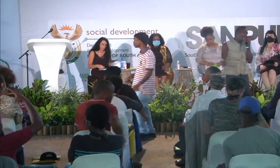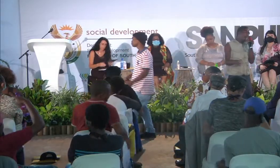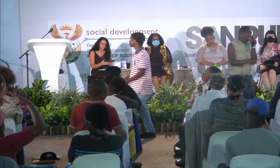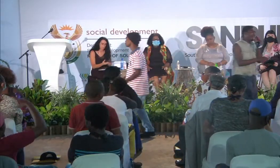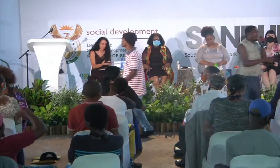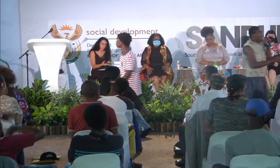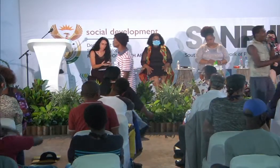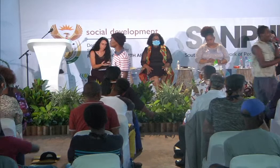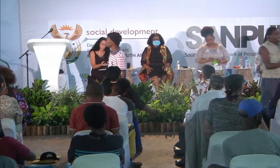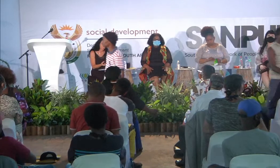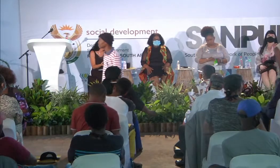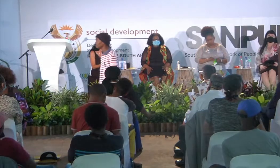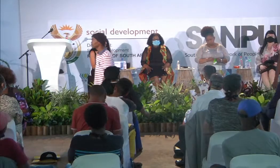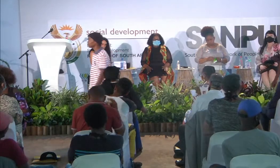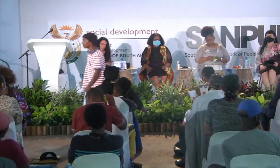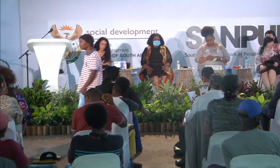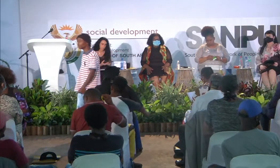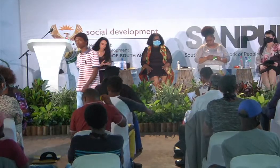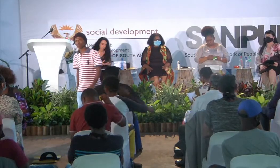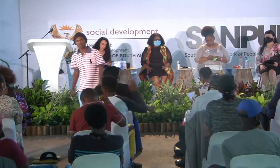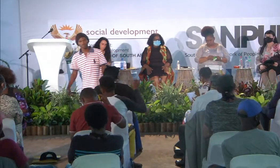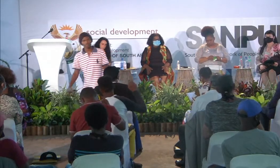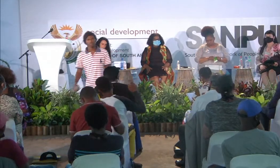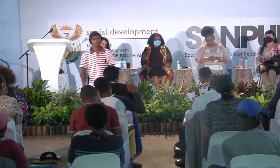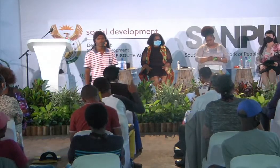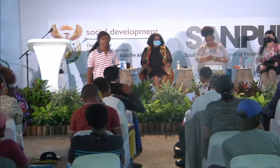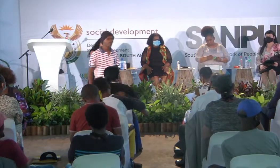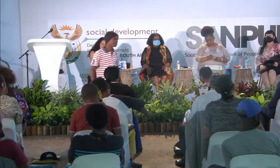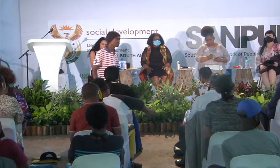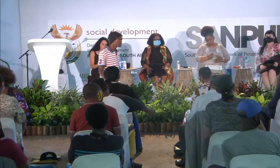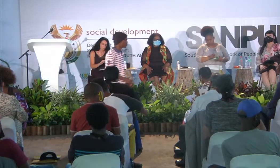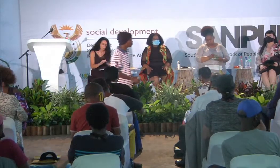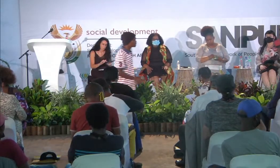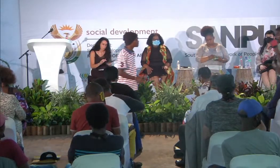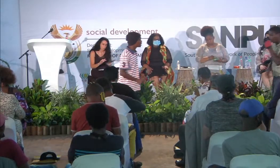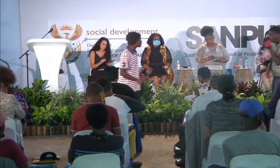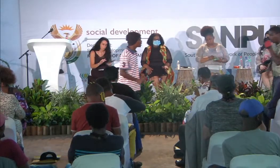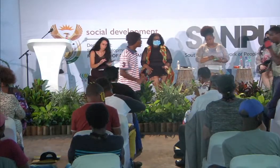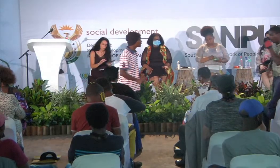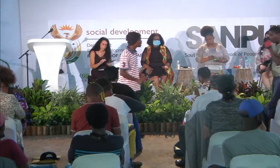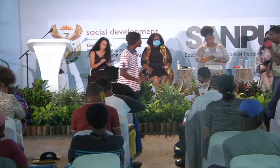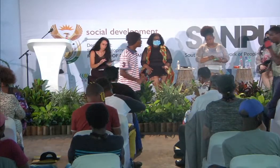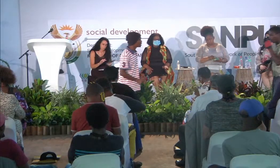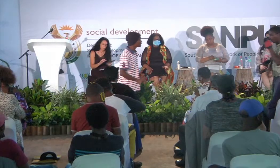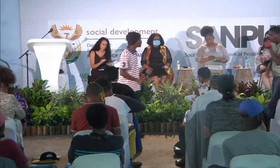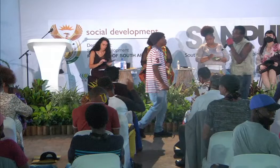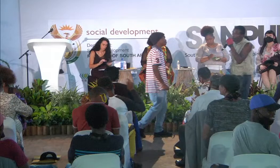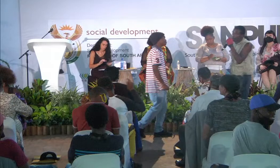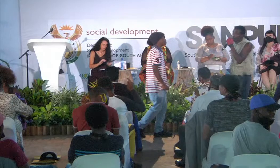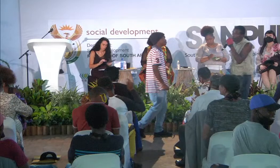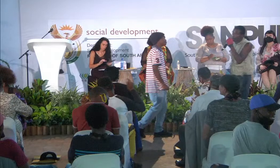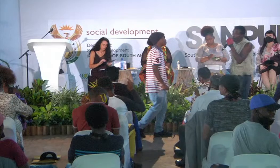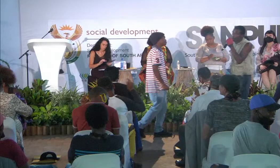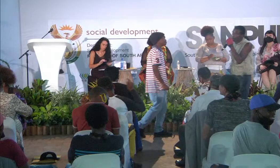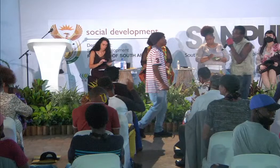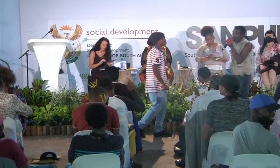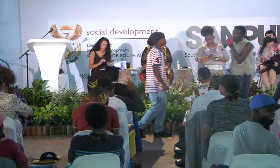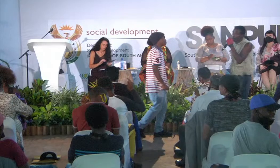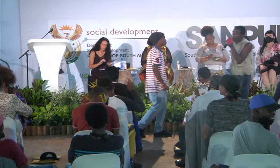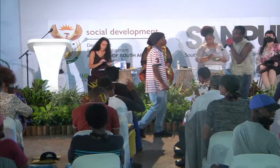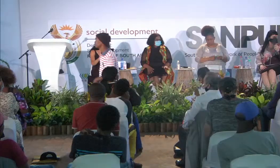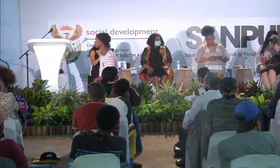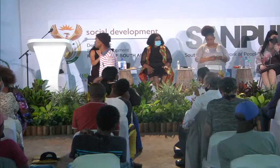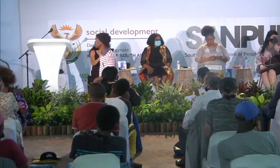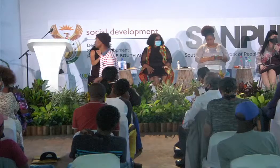lapha emhlabeni akusekho ukujabula ayisekho injabulo